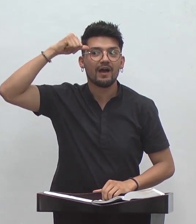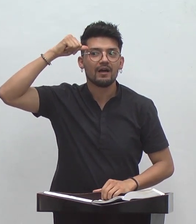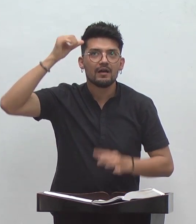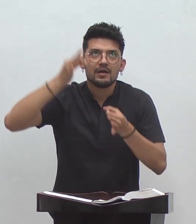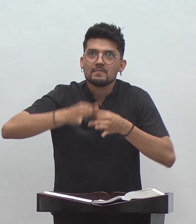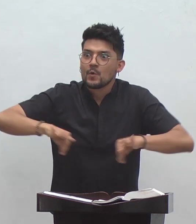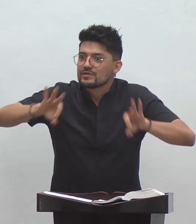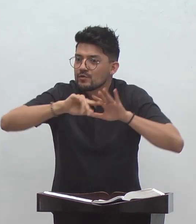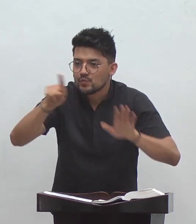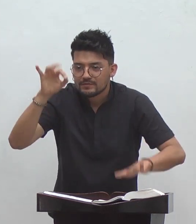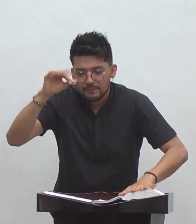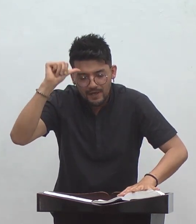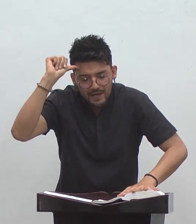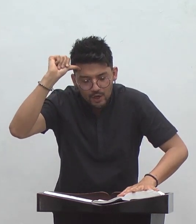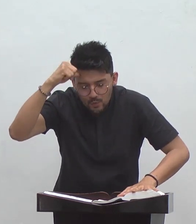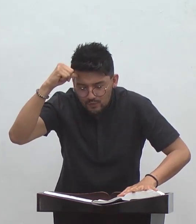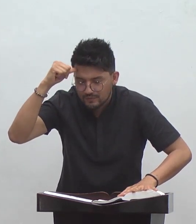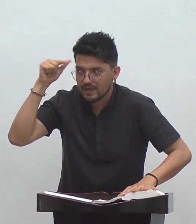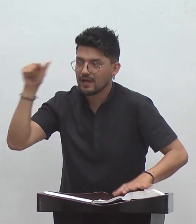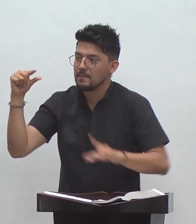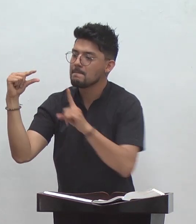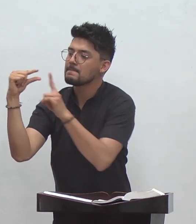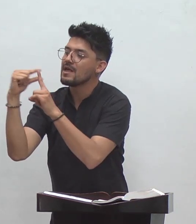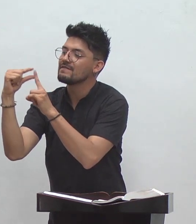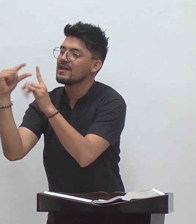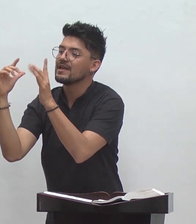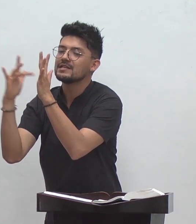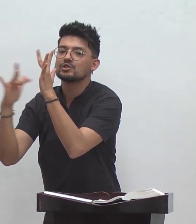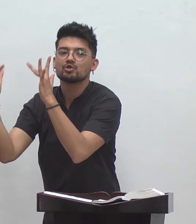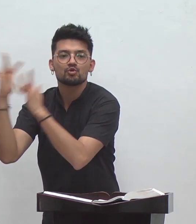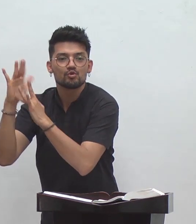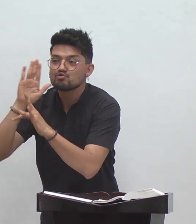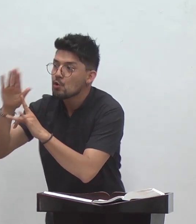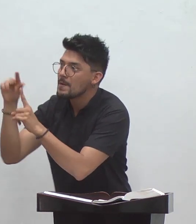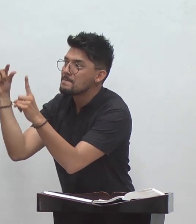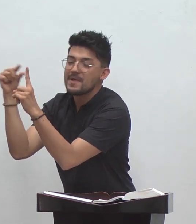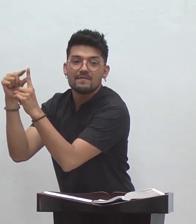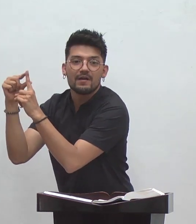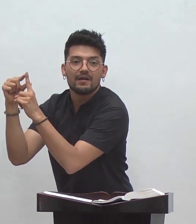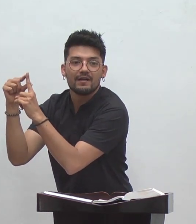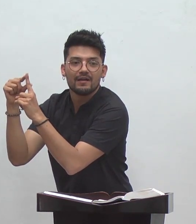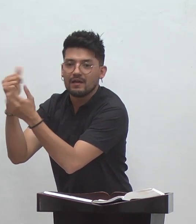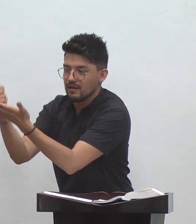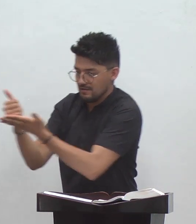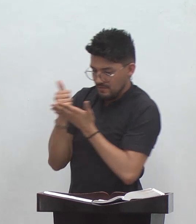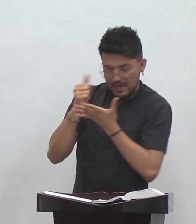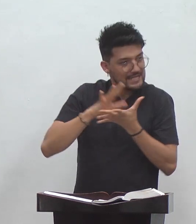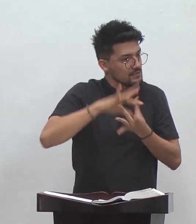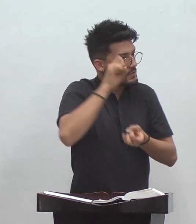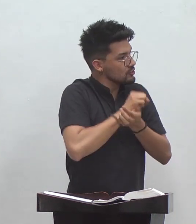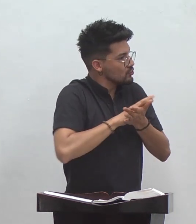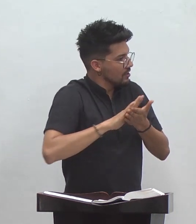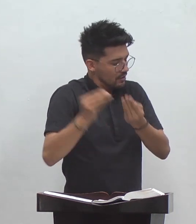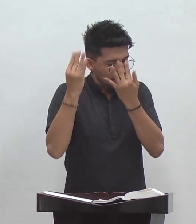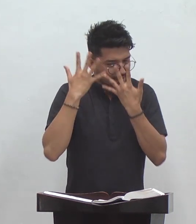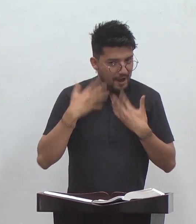que le recuerde lo más importante, las palabras de vida de Jesús, porque ellas le